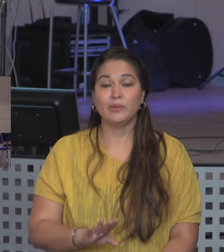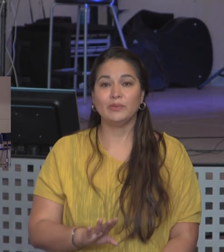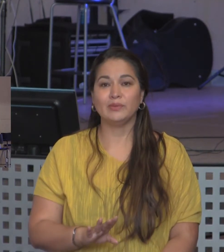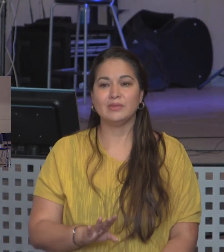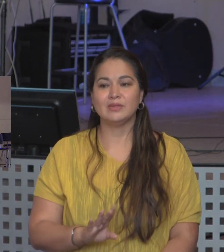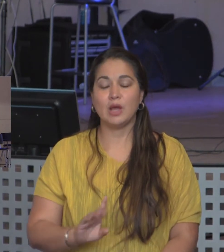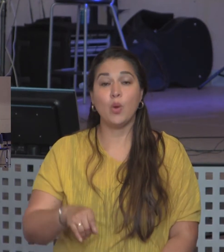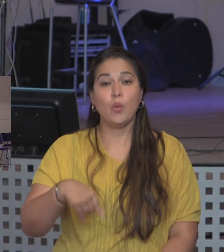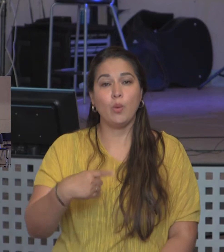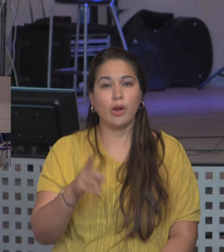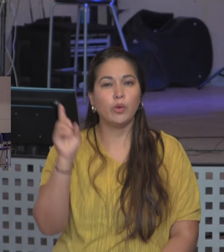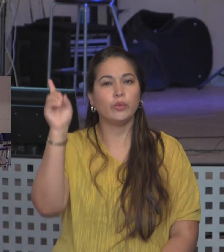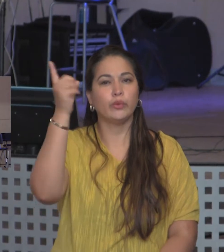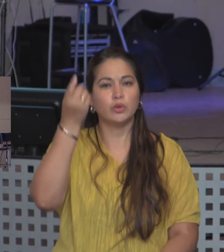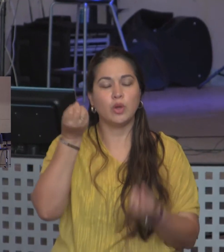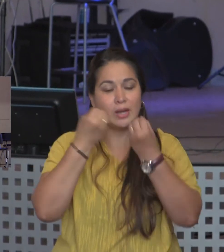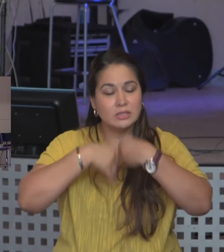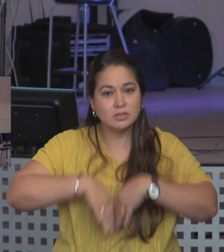¿Me hago entender?